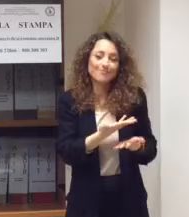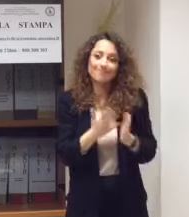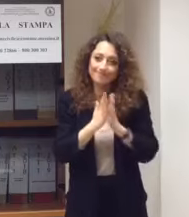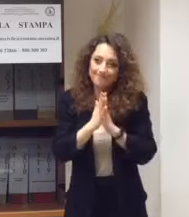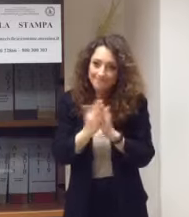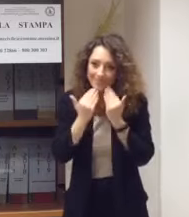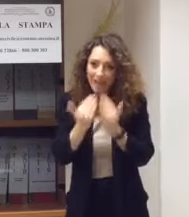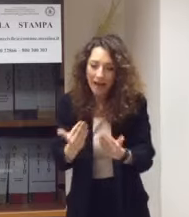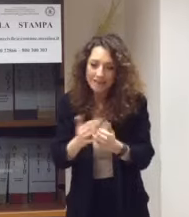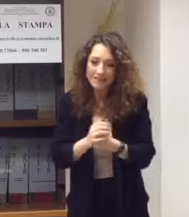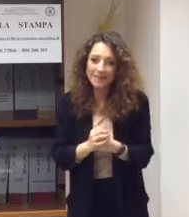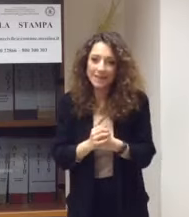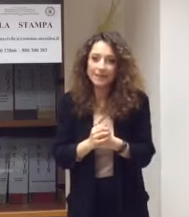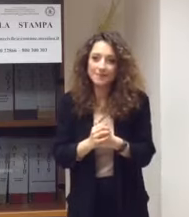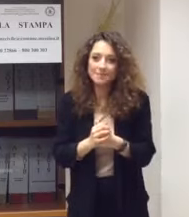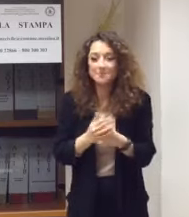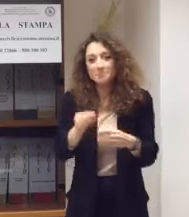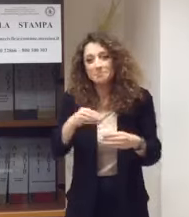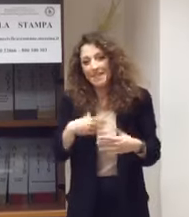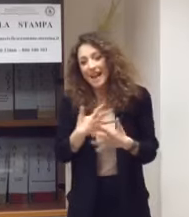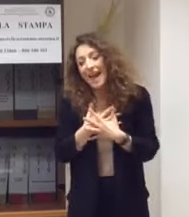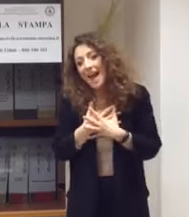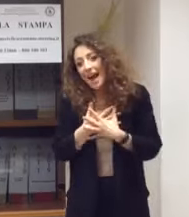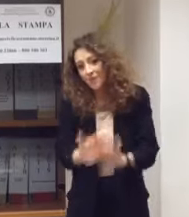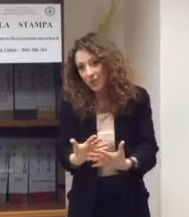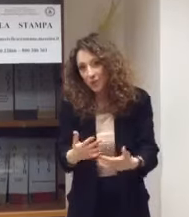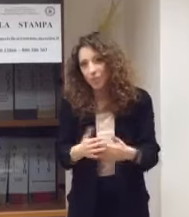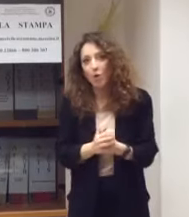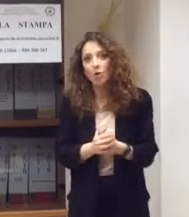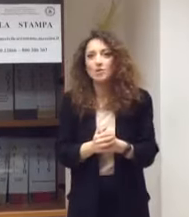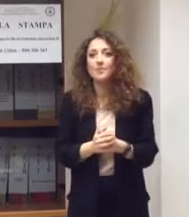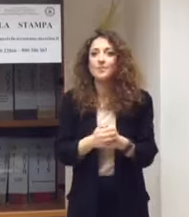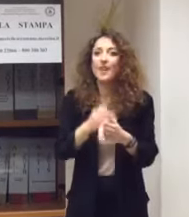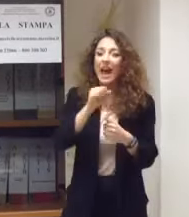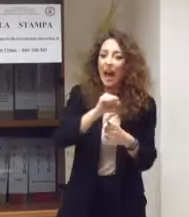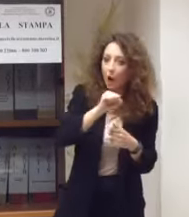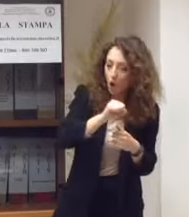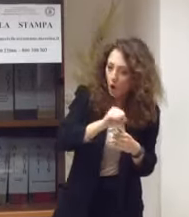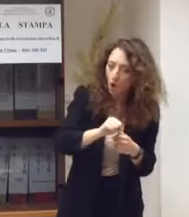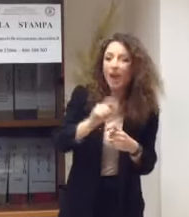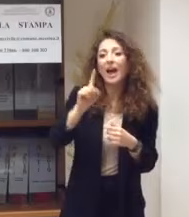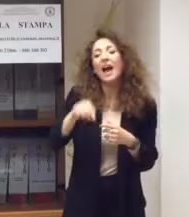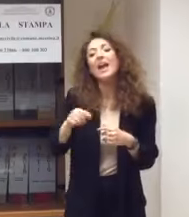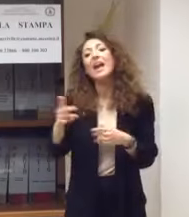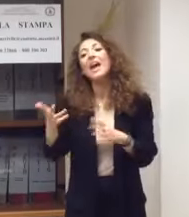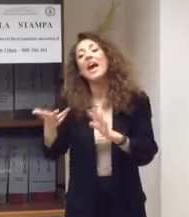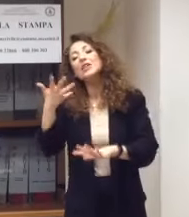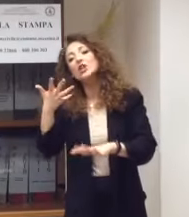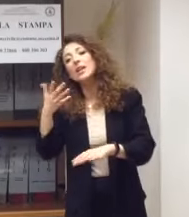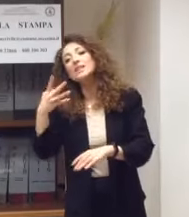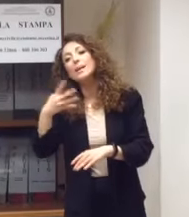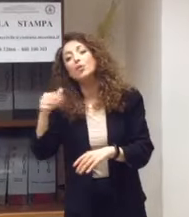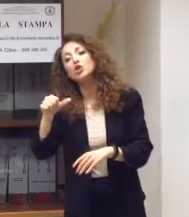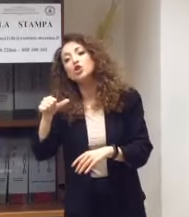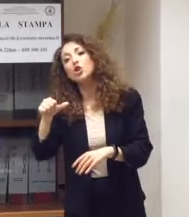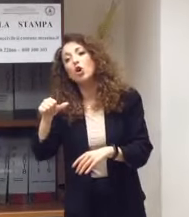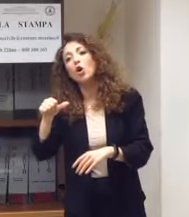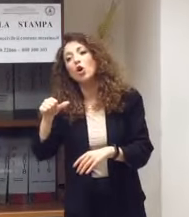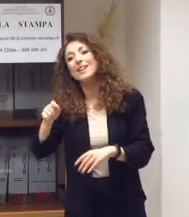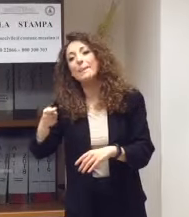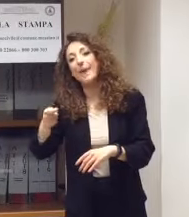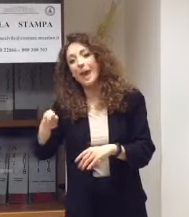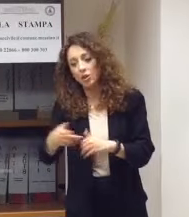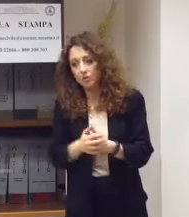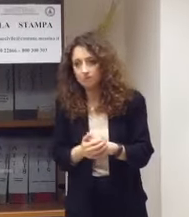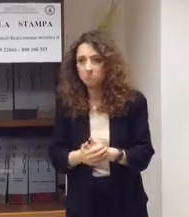grazie comunque per il messaggio affettuoso, sia Sua Eccellenza Colla, sia normalmente Sua Eccellenza Monsignor Di Pietro.